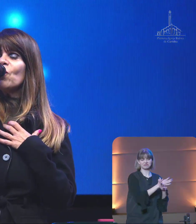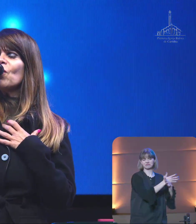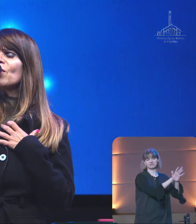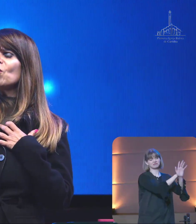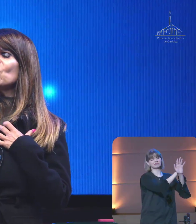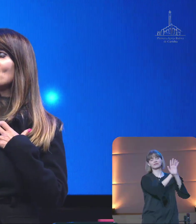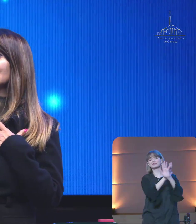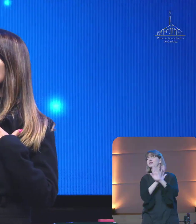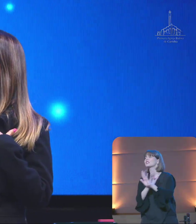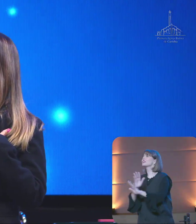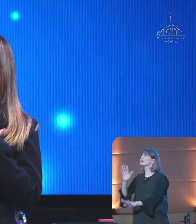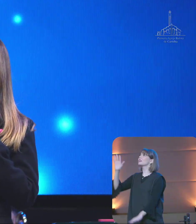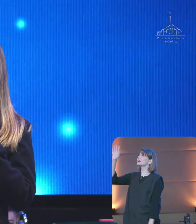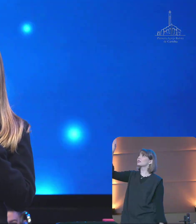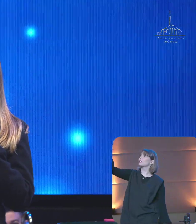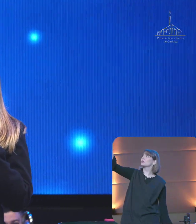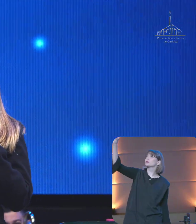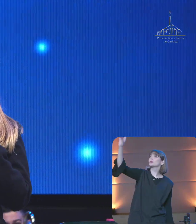foi o